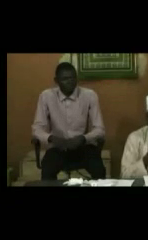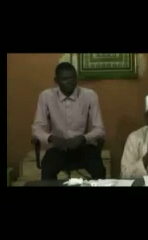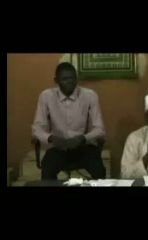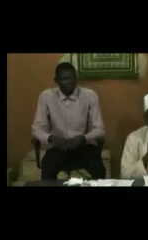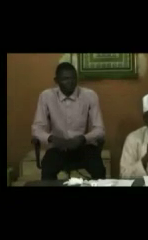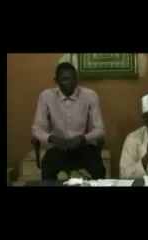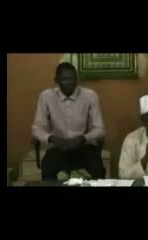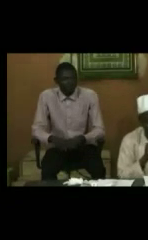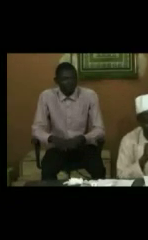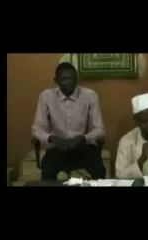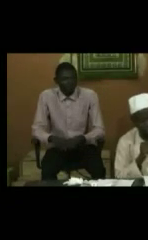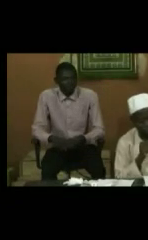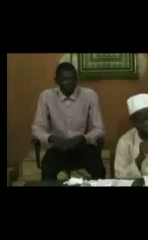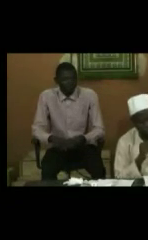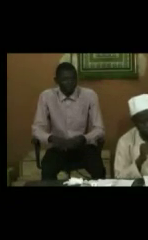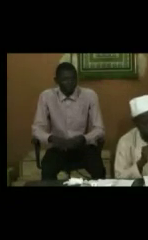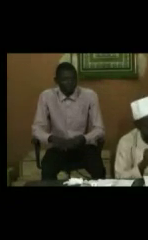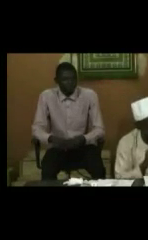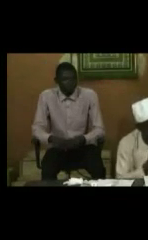ẹlẹẹkẹfà.